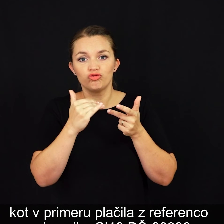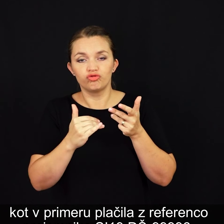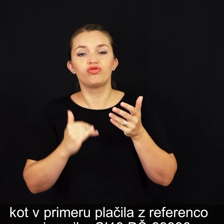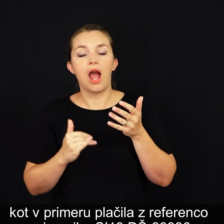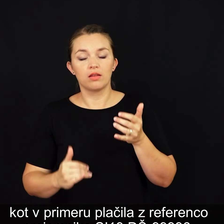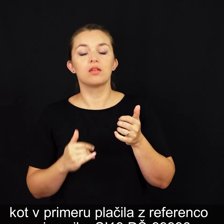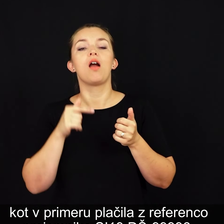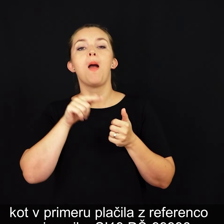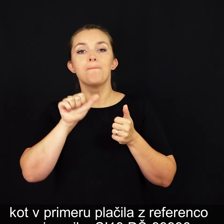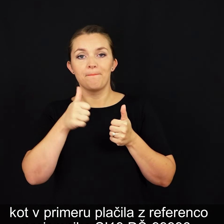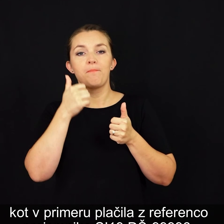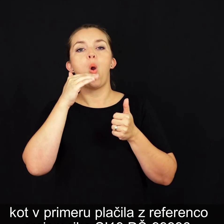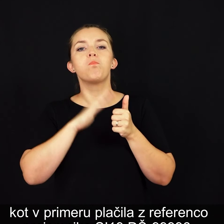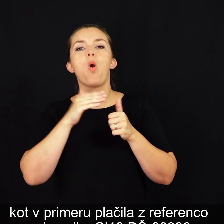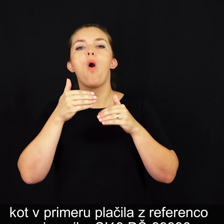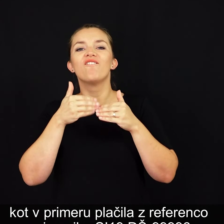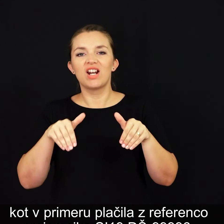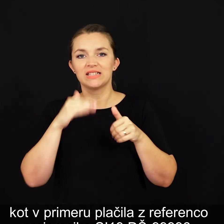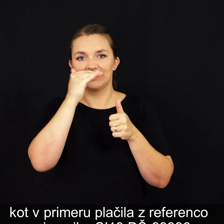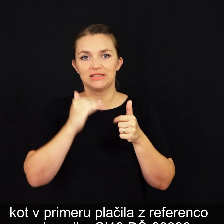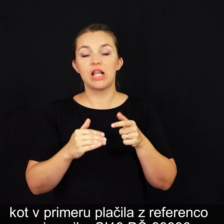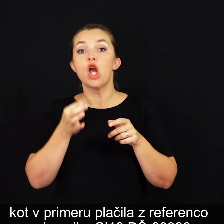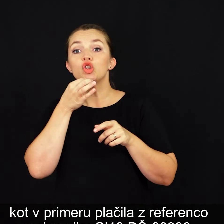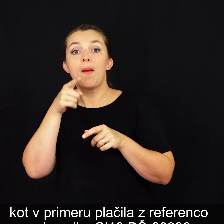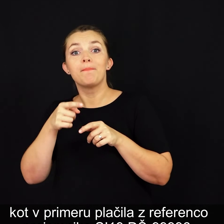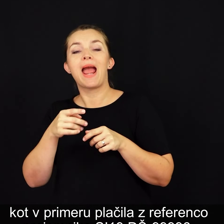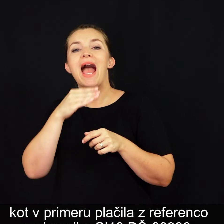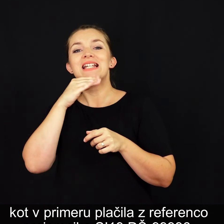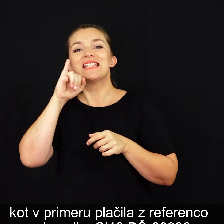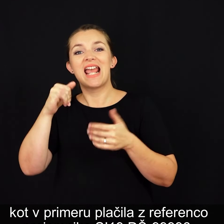referenco prejemnika SI-19 davčna številka